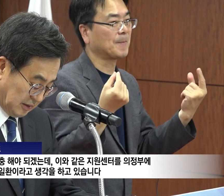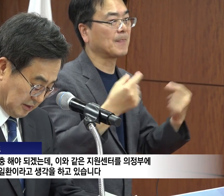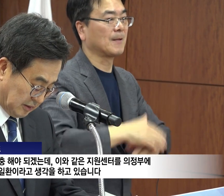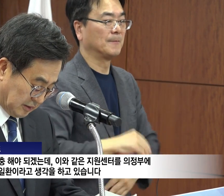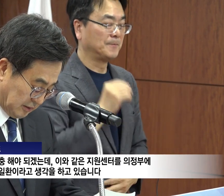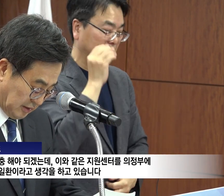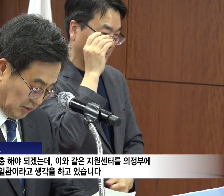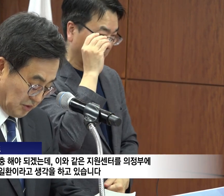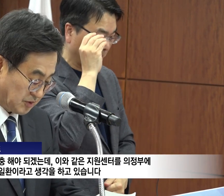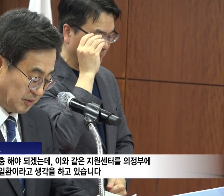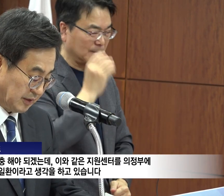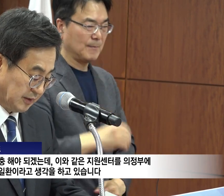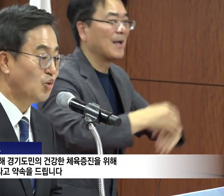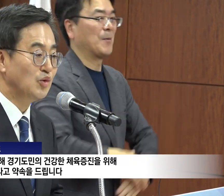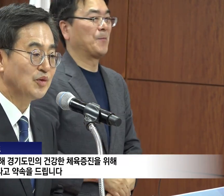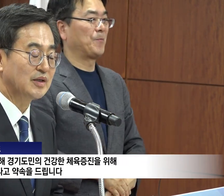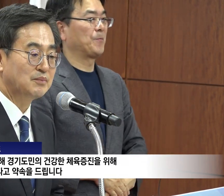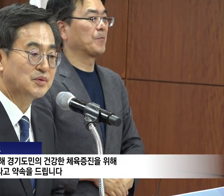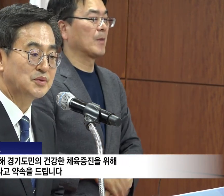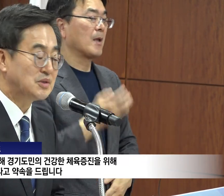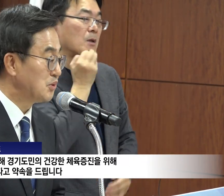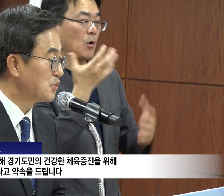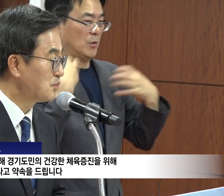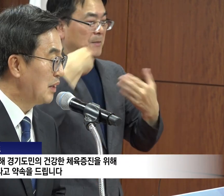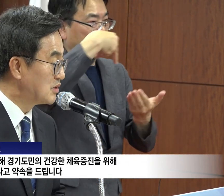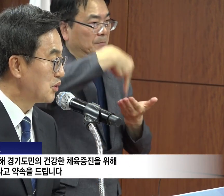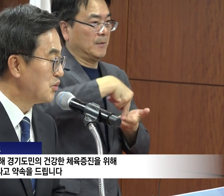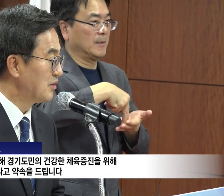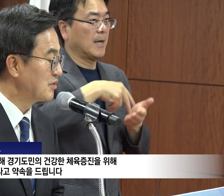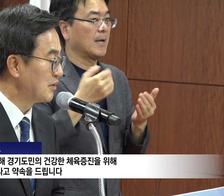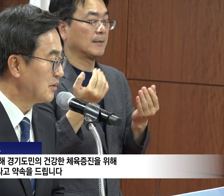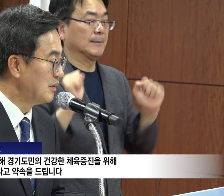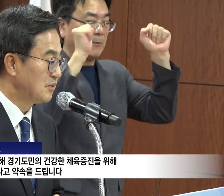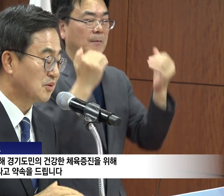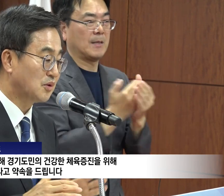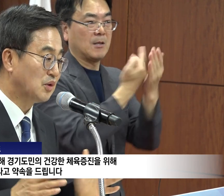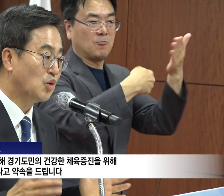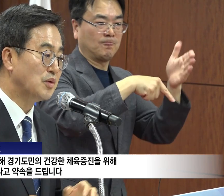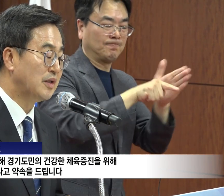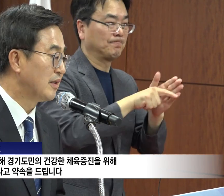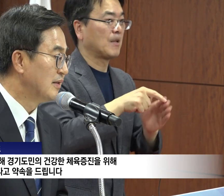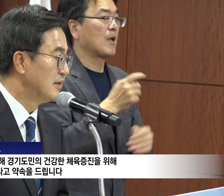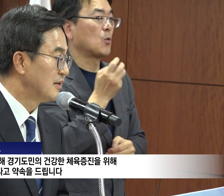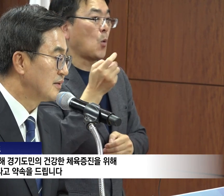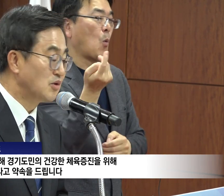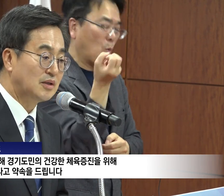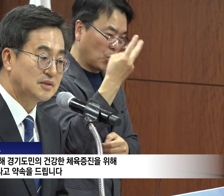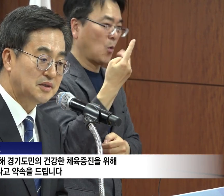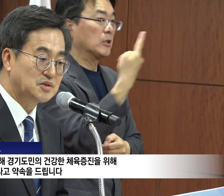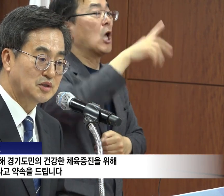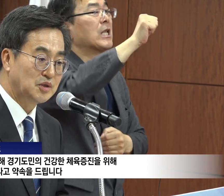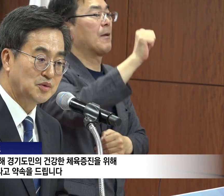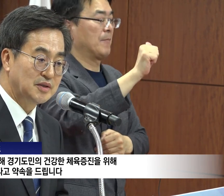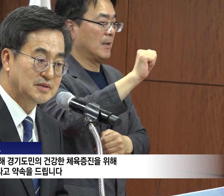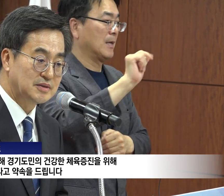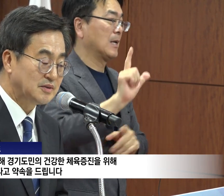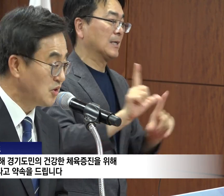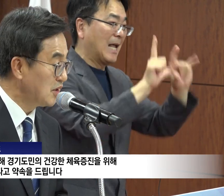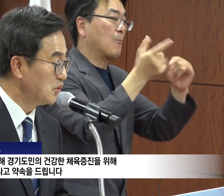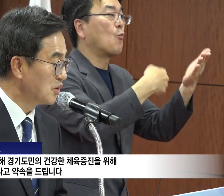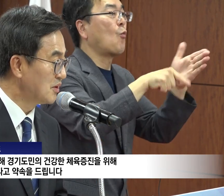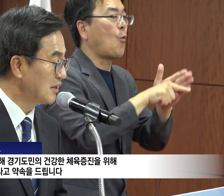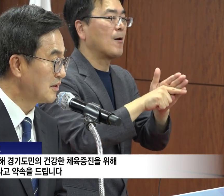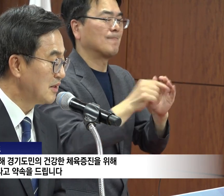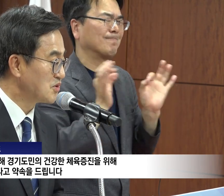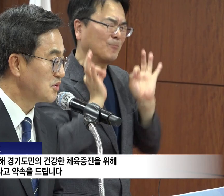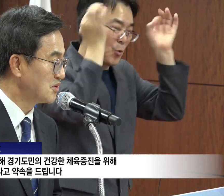생각을 하고 있습니다. 돈은 앞으로 우리 체육 발전을 위해서 또 경기도민의 건강과 체력 증진을 위해서